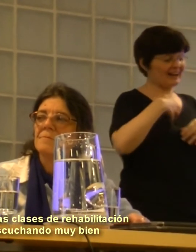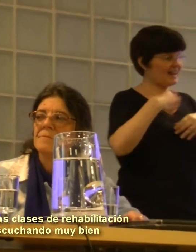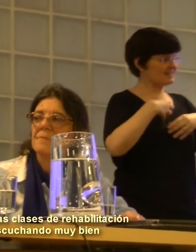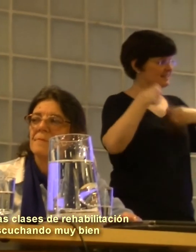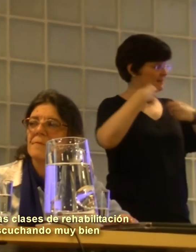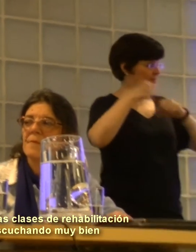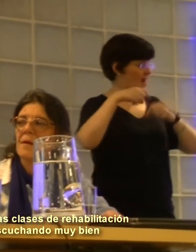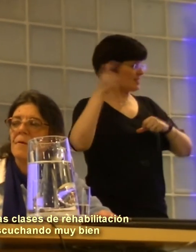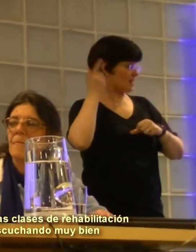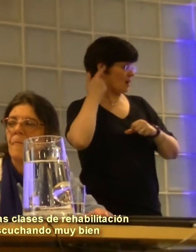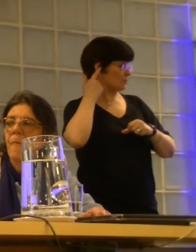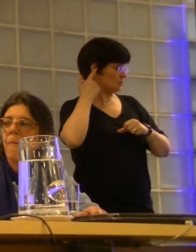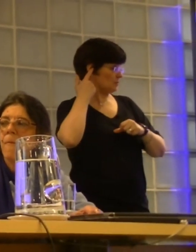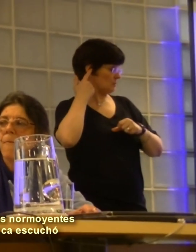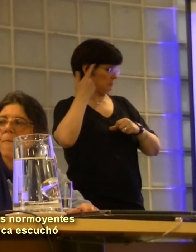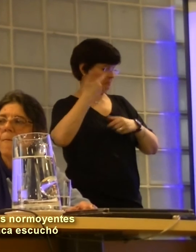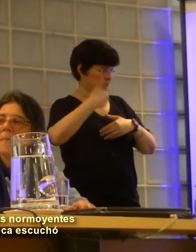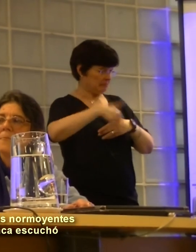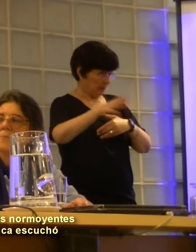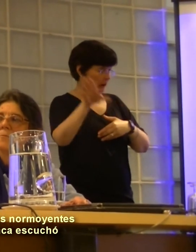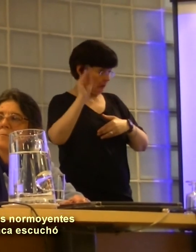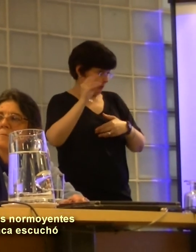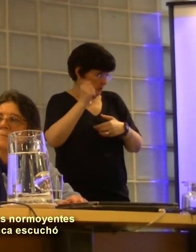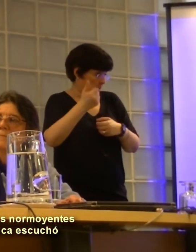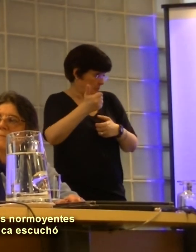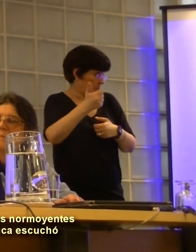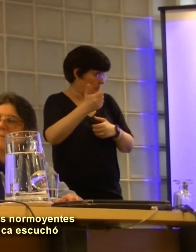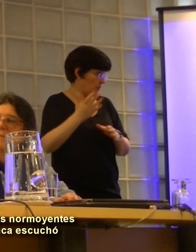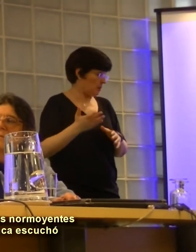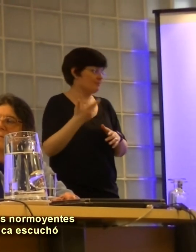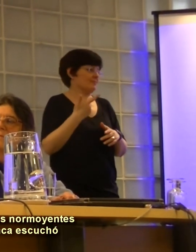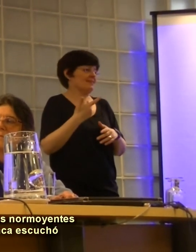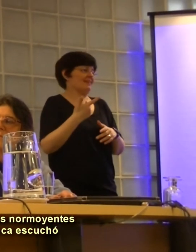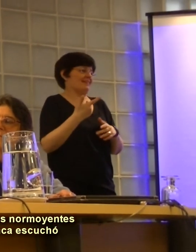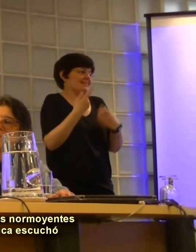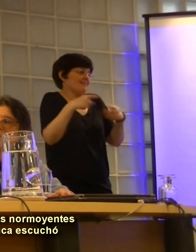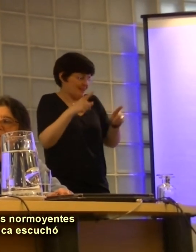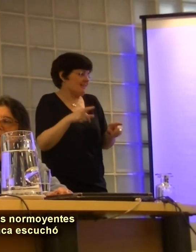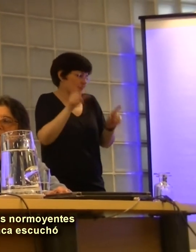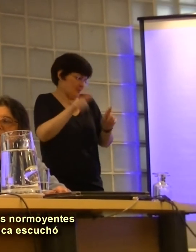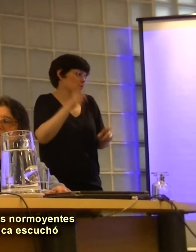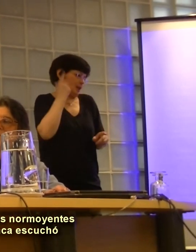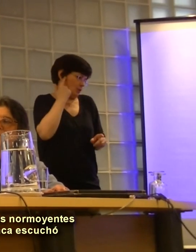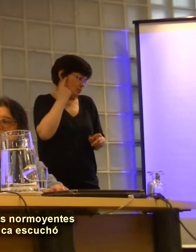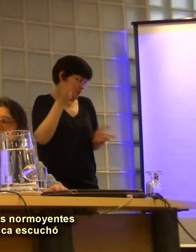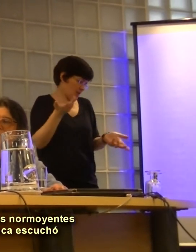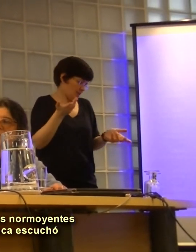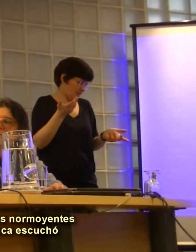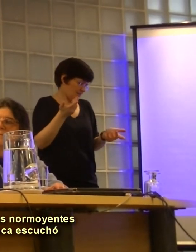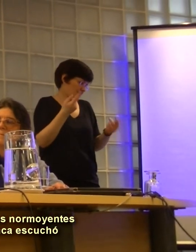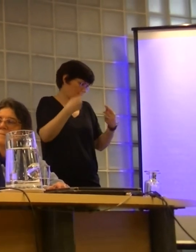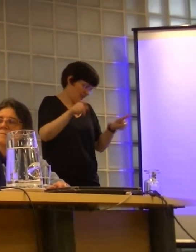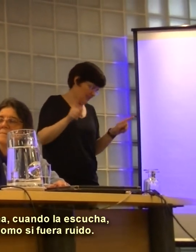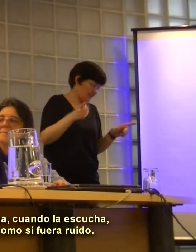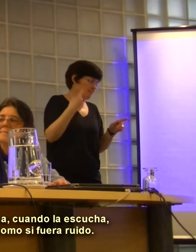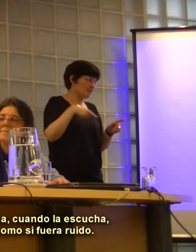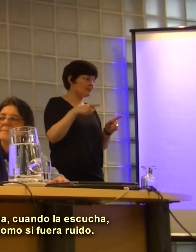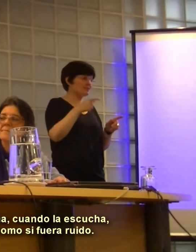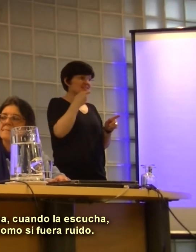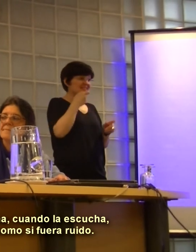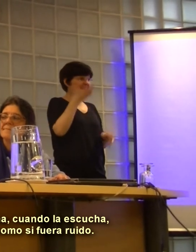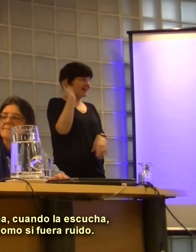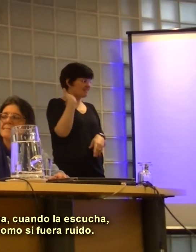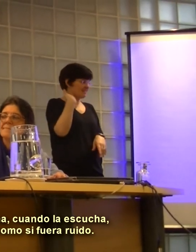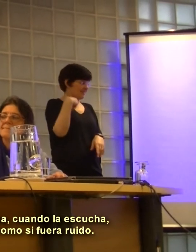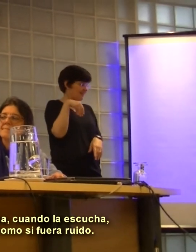termina escuchando muy bien, no digo como la mayoría de los normoyentes, pero muy bien. Pero si nunca escuchó